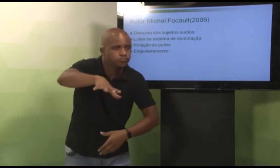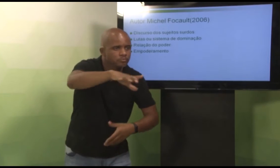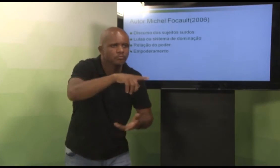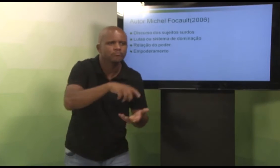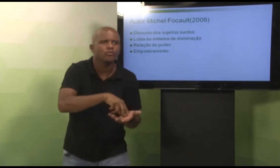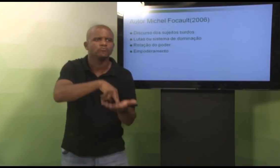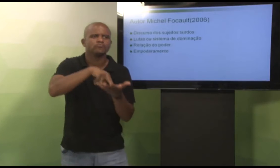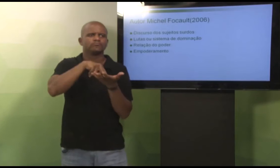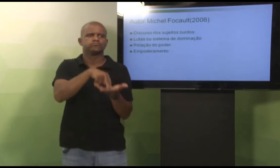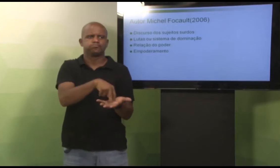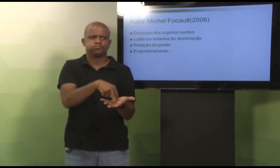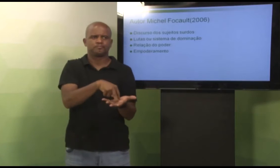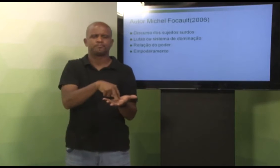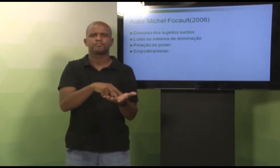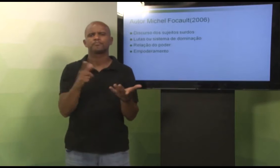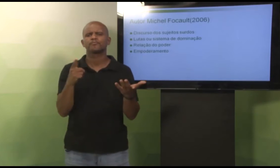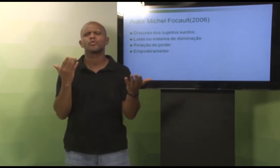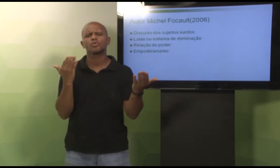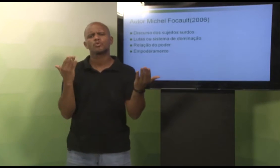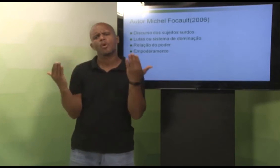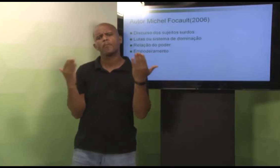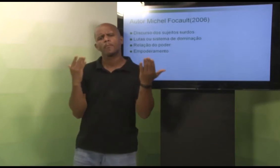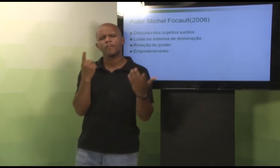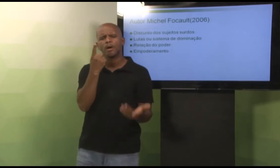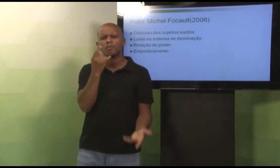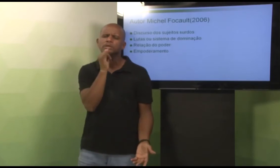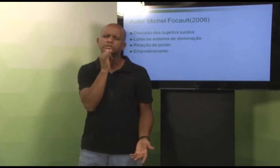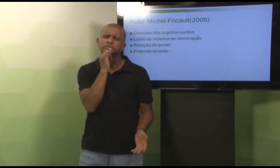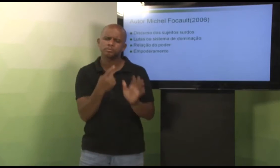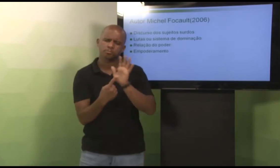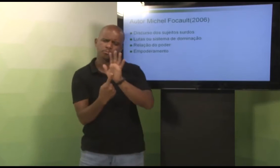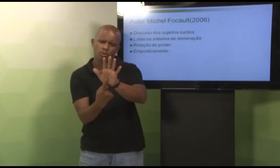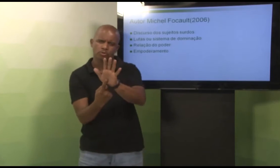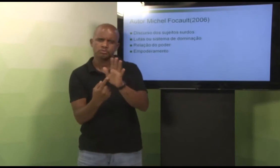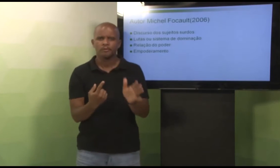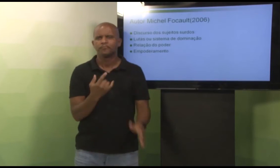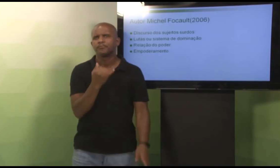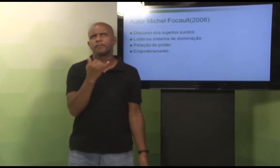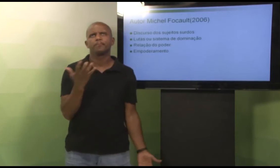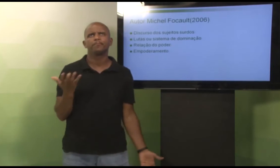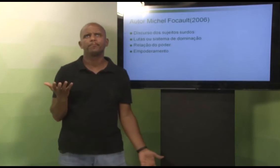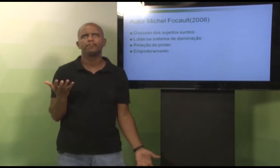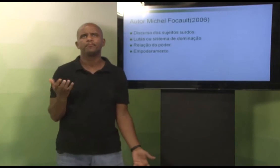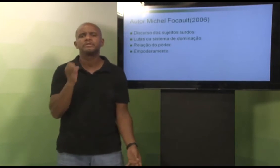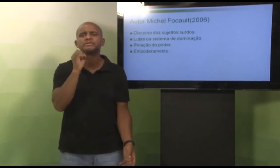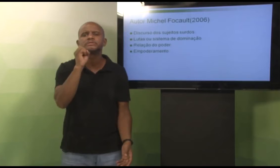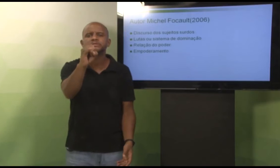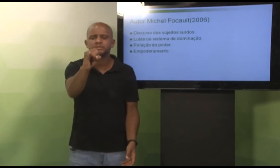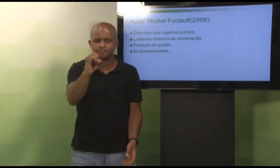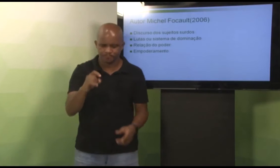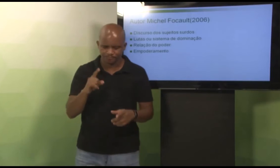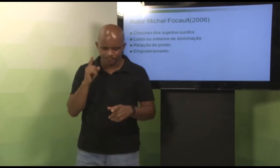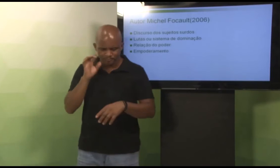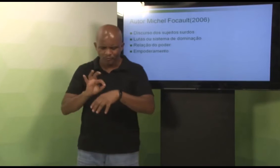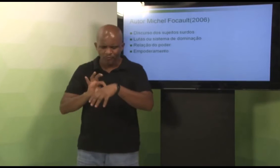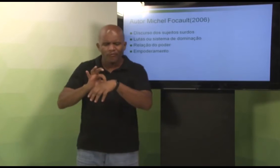estar junto com essa comunidade, de forma que possamos nos representar. Então, como